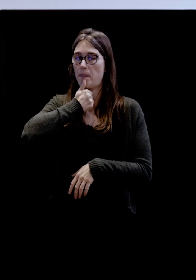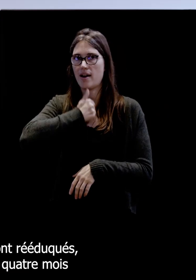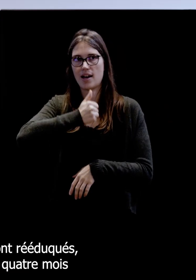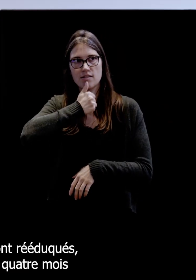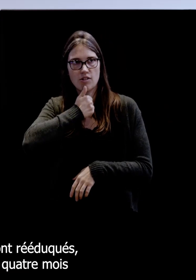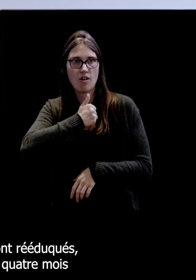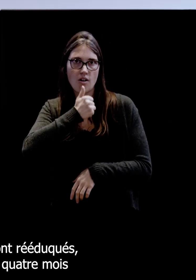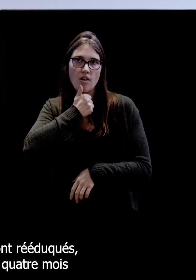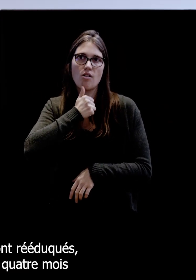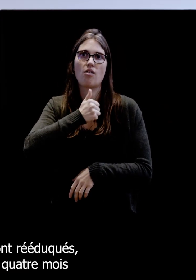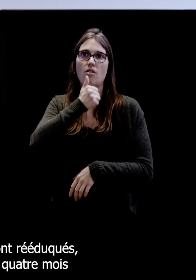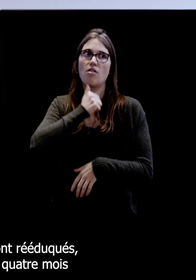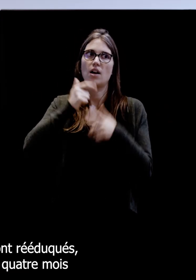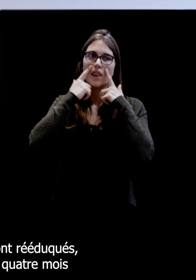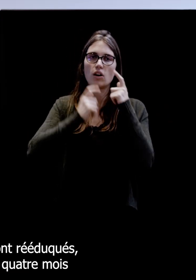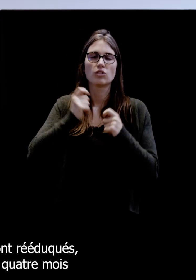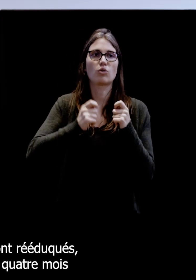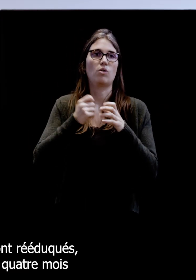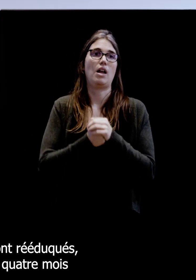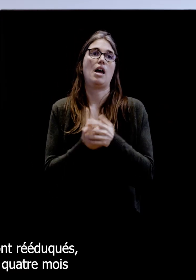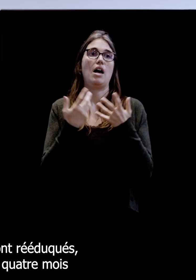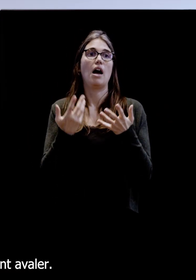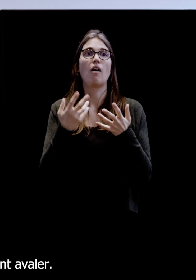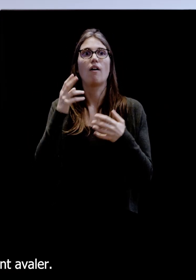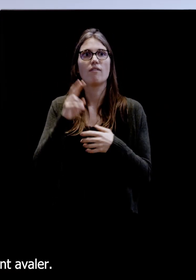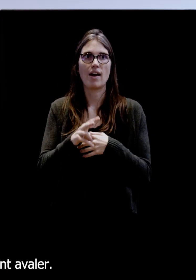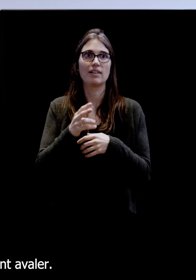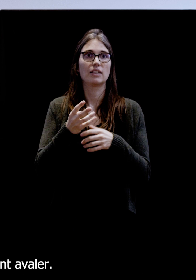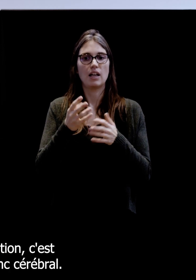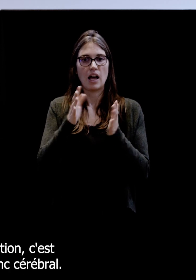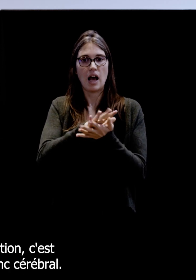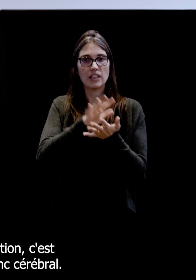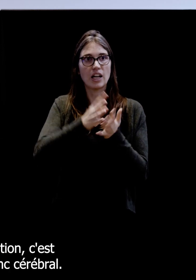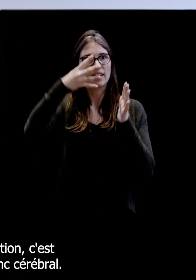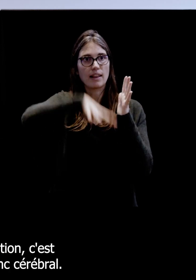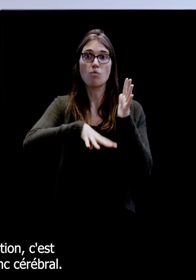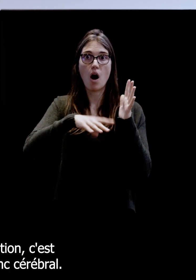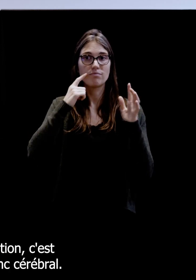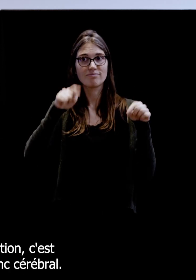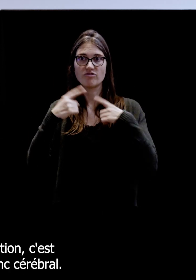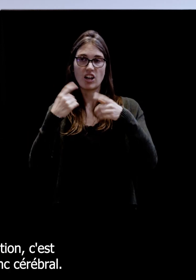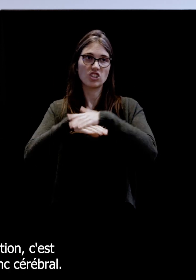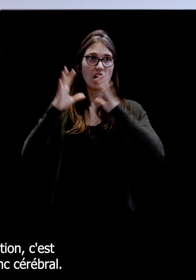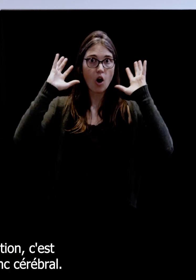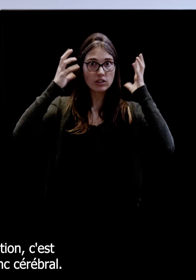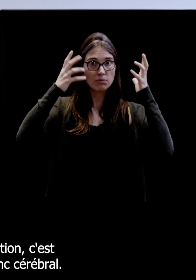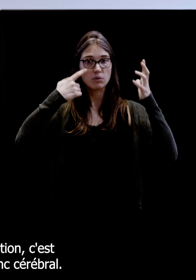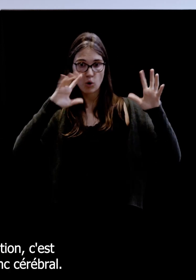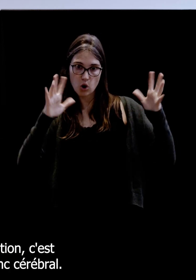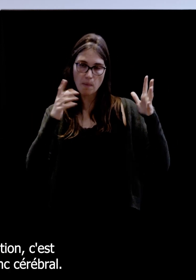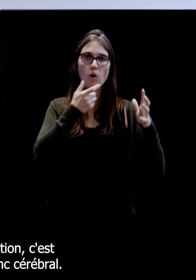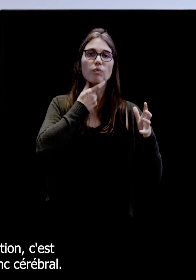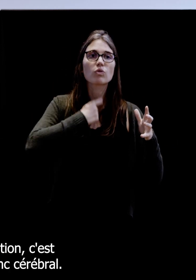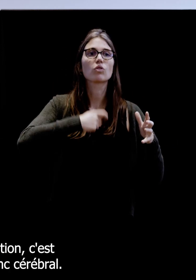Hein. Moi je vois des enfants qui sont rééduqués, qui voient l'orthophoniste à 4 mois pour voir comment ils vont avaler. Non. Le réflexe de déglutition, c'est